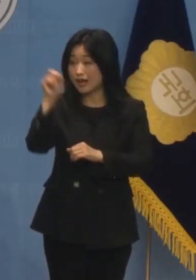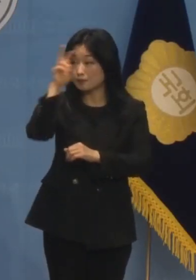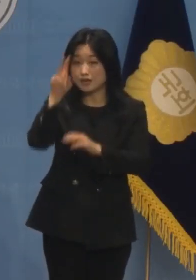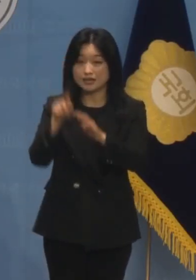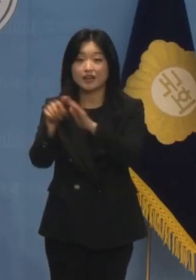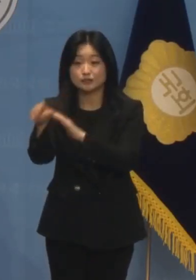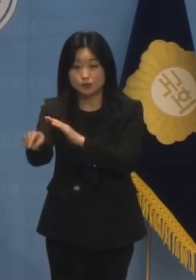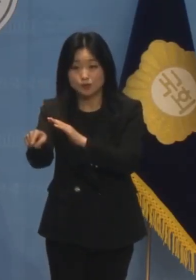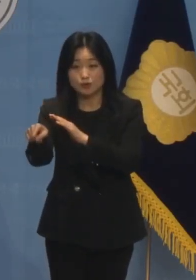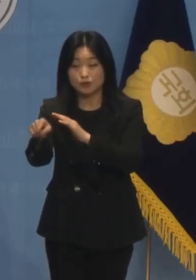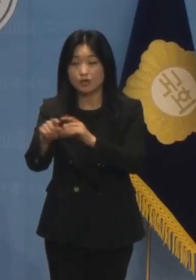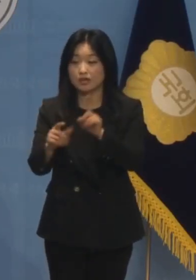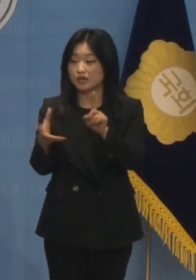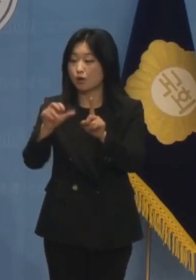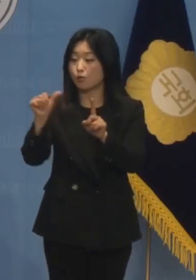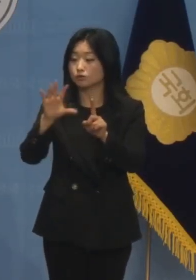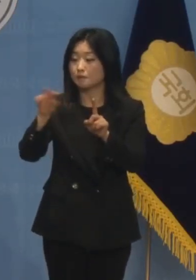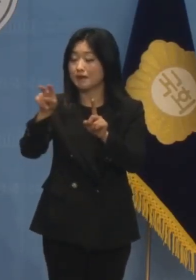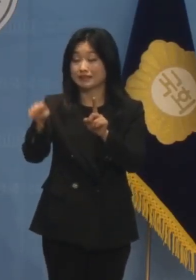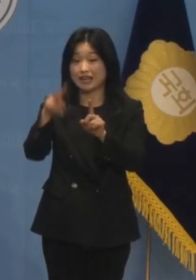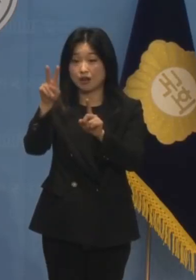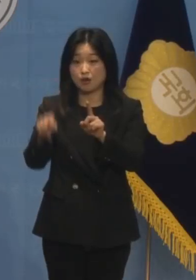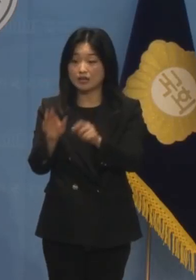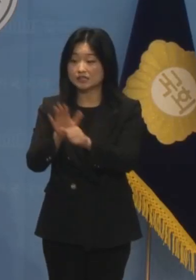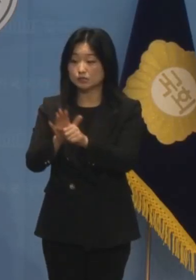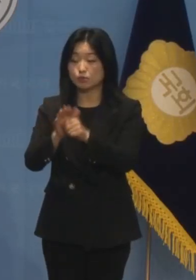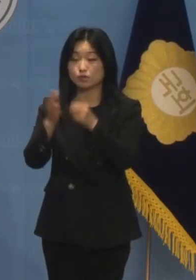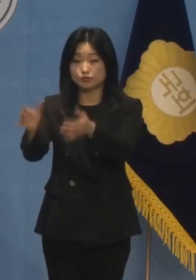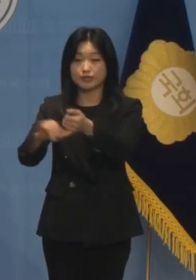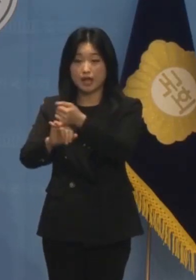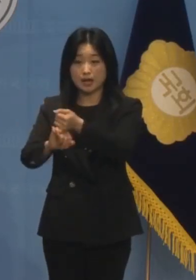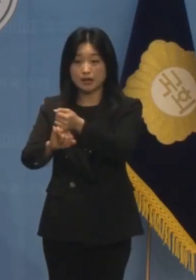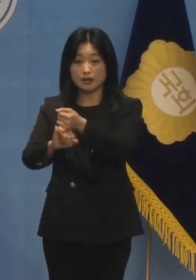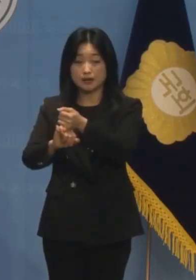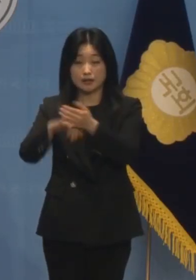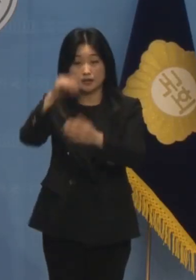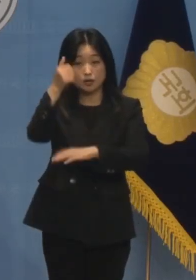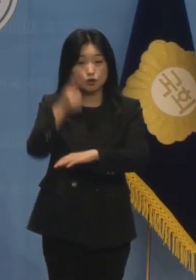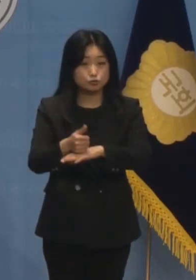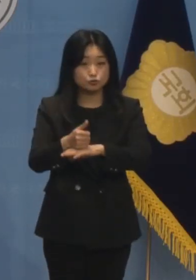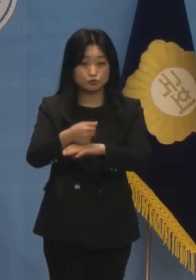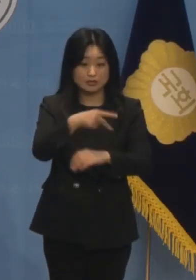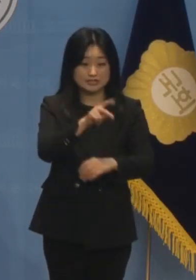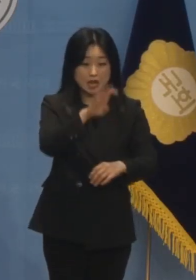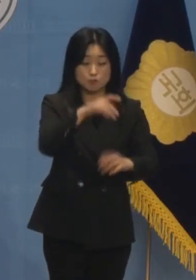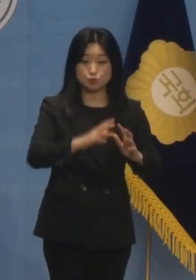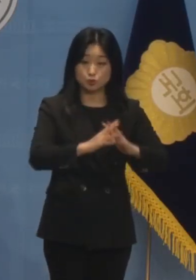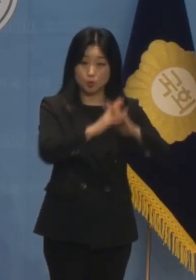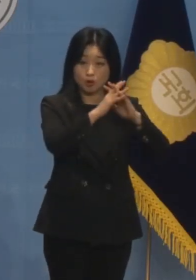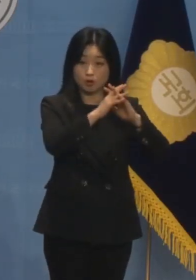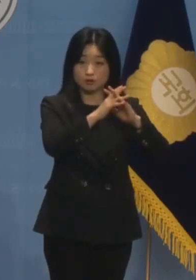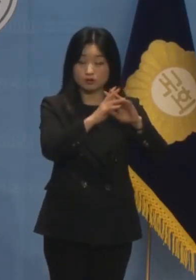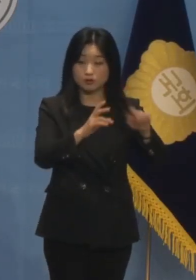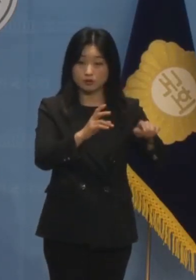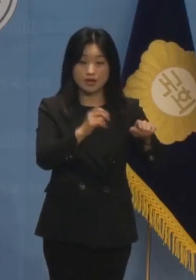방문해 1억 5천만 달러 수준의 지원을 약속했습니다. 결국 삼부토건 주가는 한 달